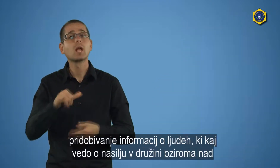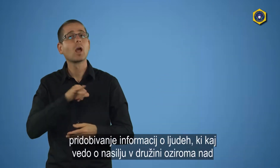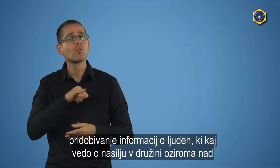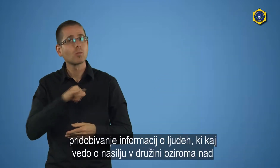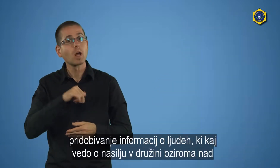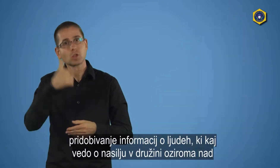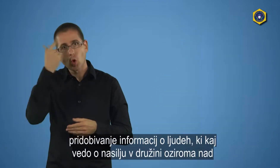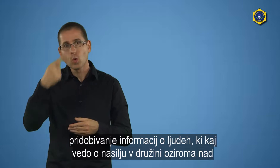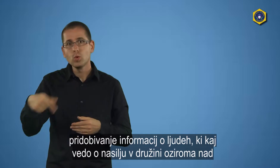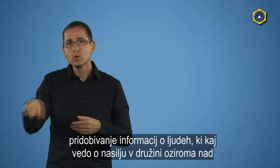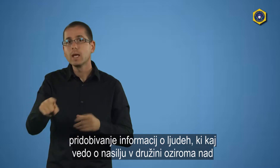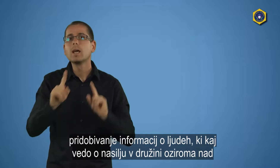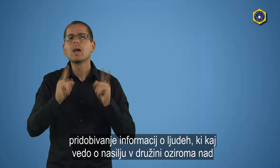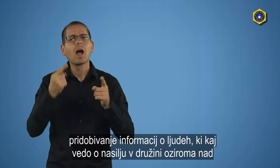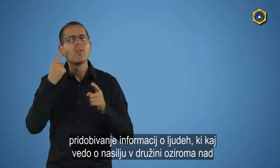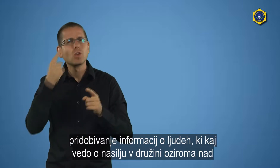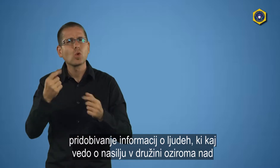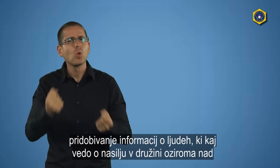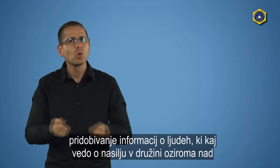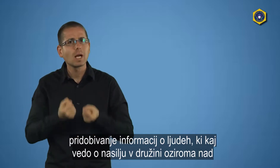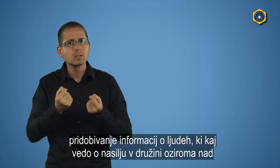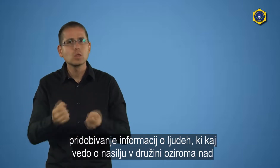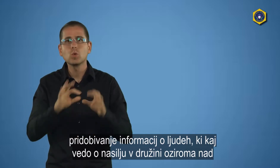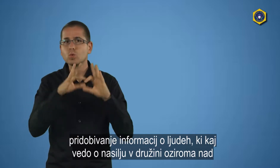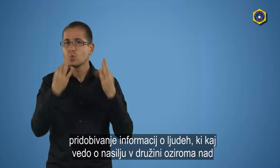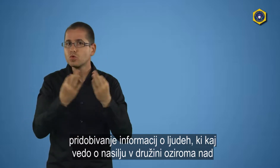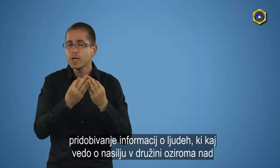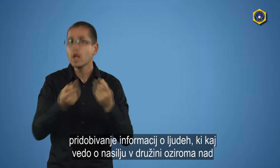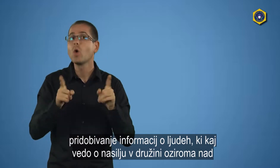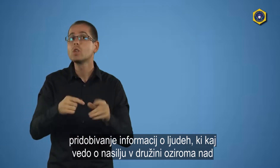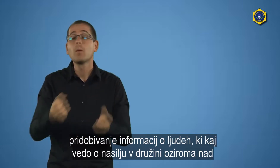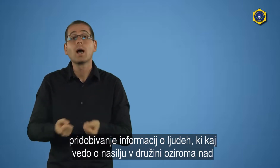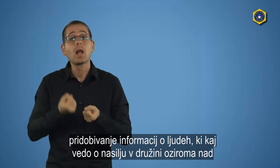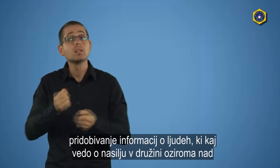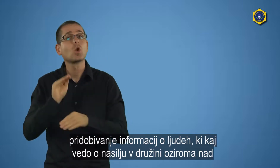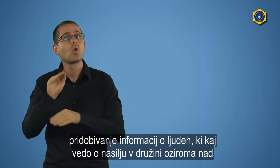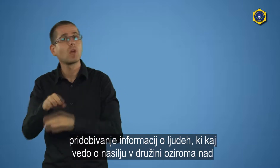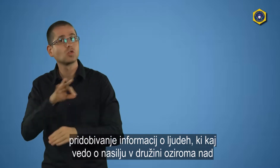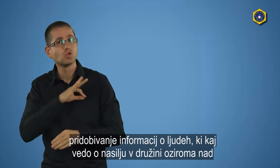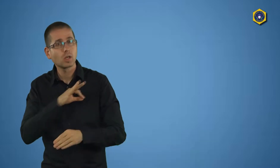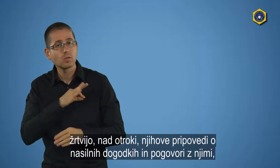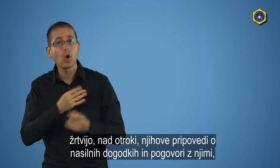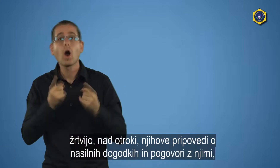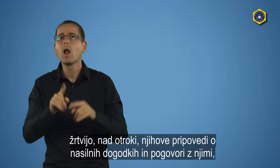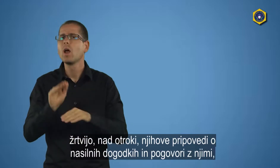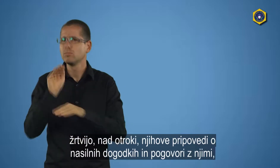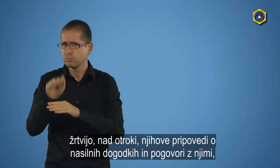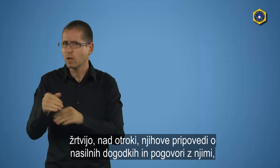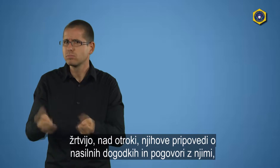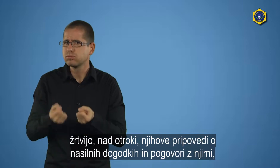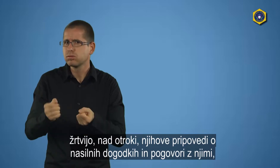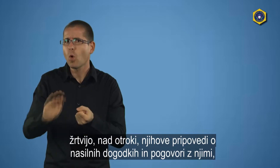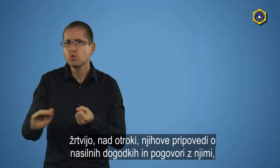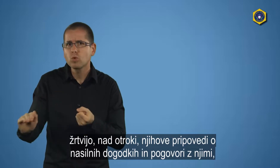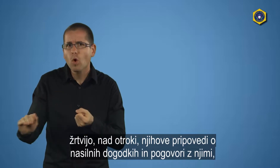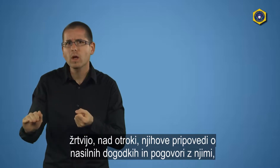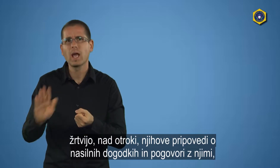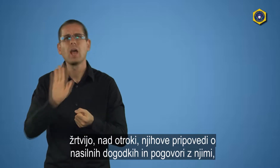Pridobivanje informacij o ljudeh, ki kaj vedo o nasilju v družini oziroma nad žrtvijo, nad otroki, njihove pripovedi o